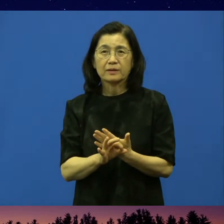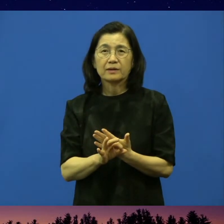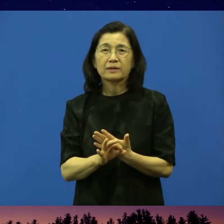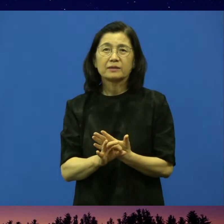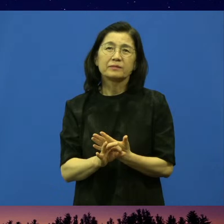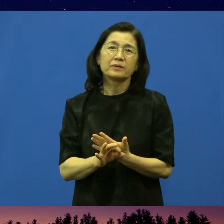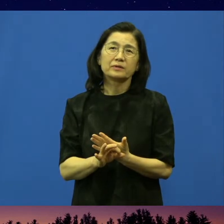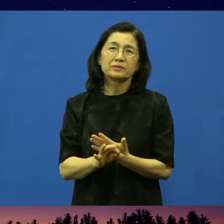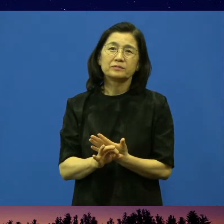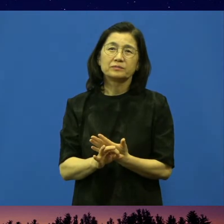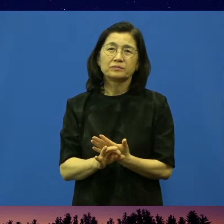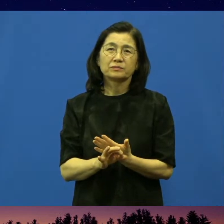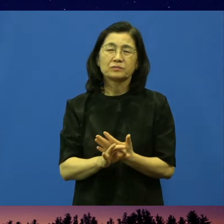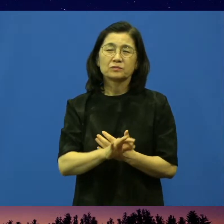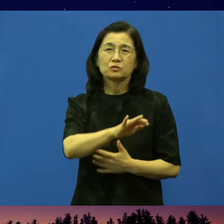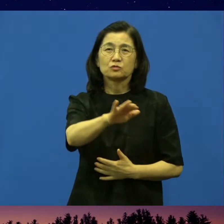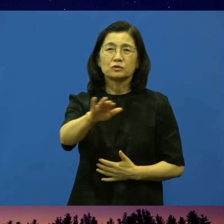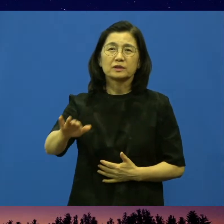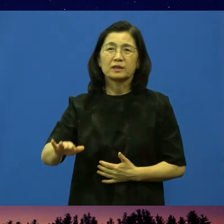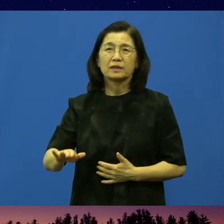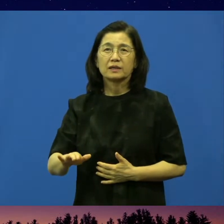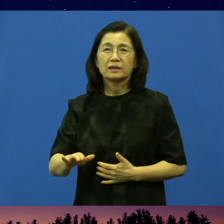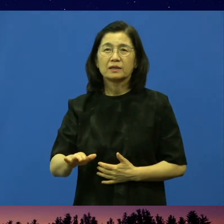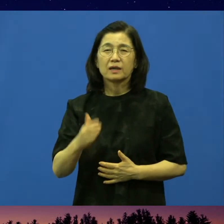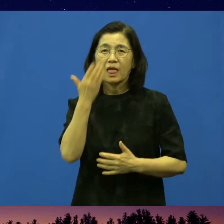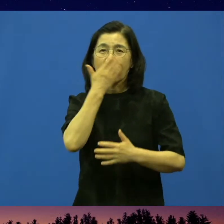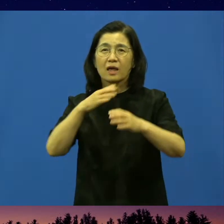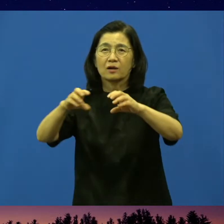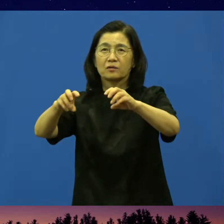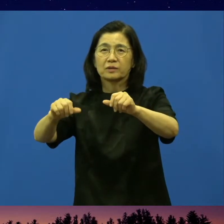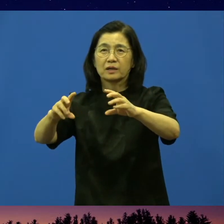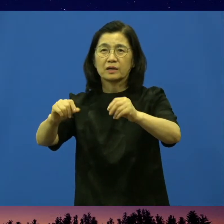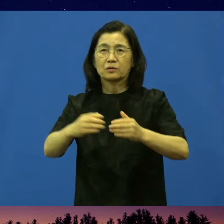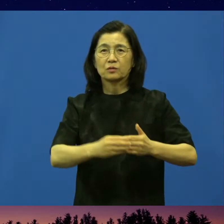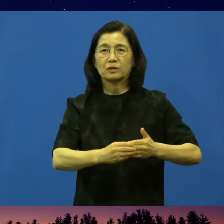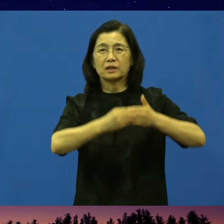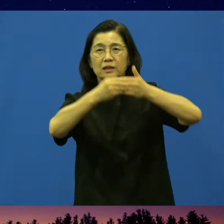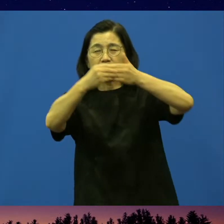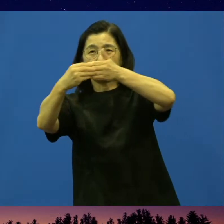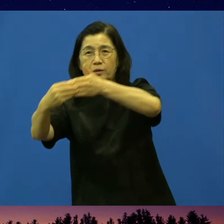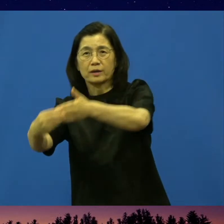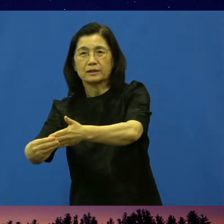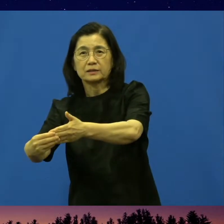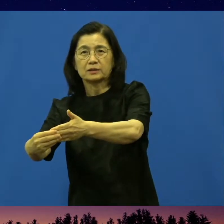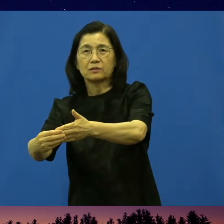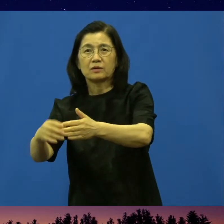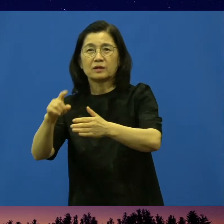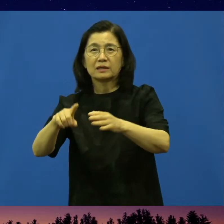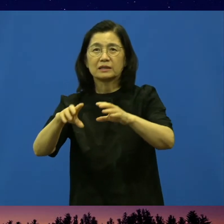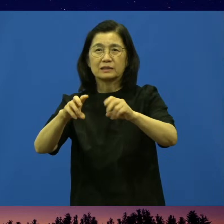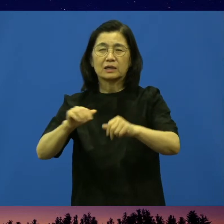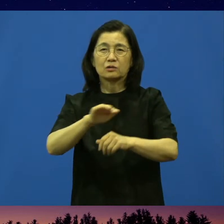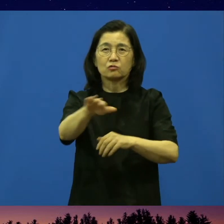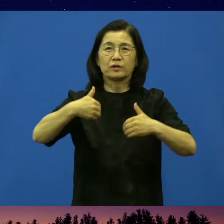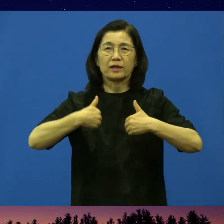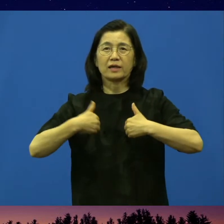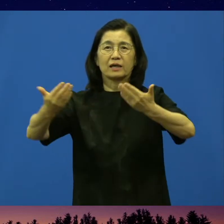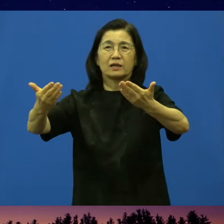우리를 기뻐하시면 우리를 그 땅으로 인도하여 들이시고 그 땅을 우리에게